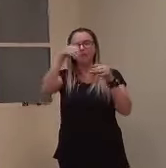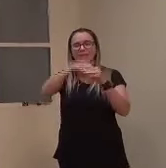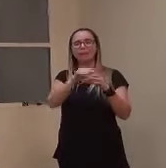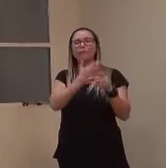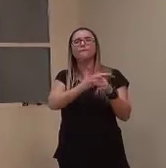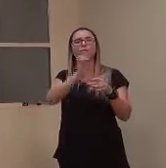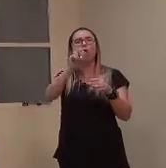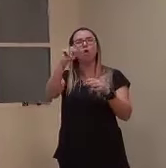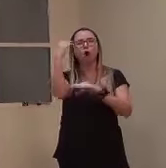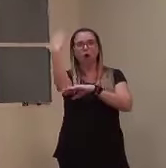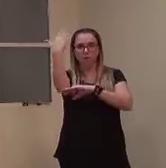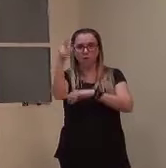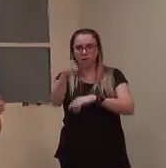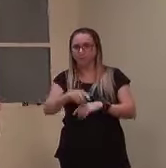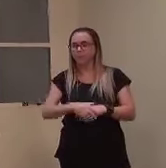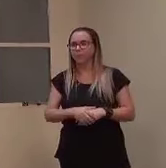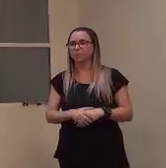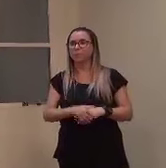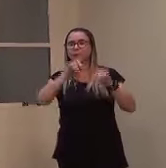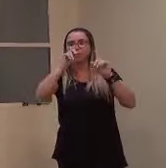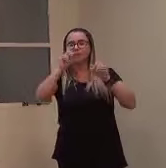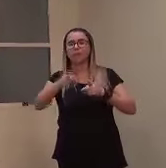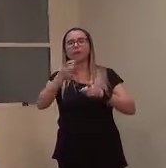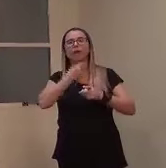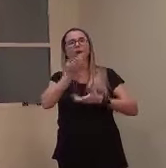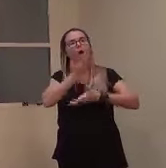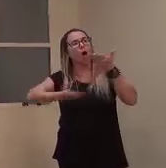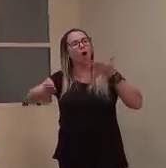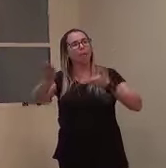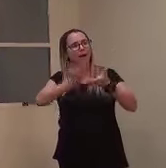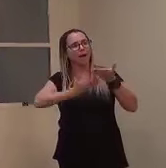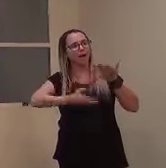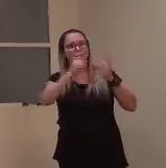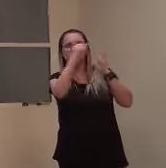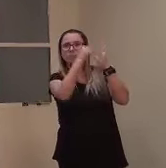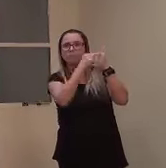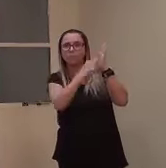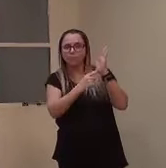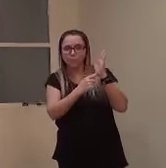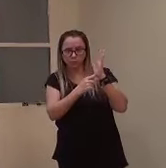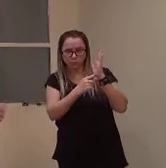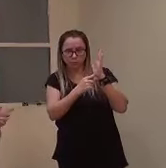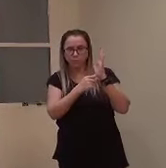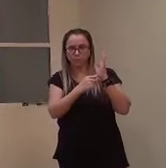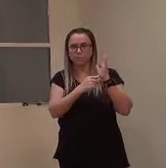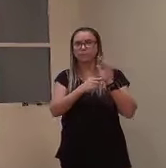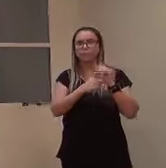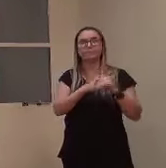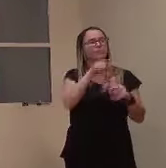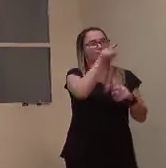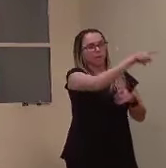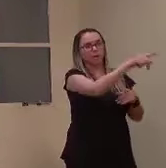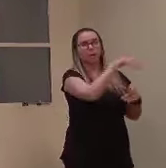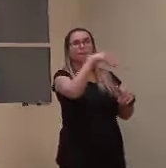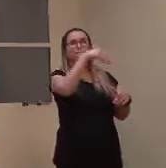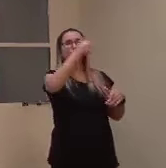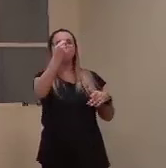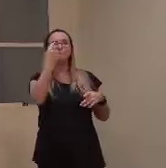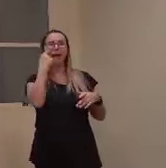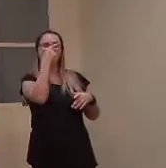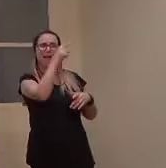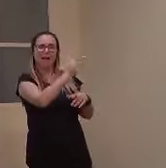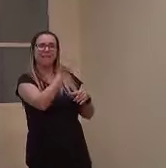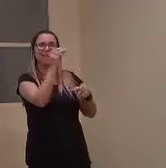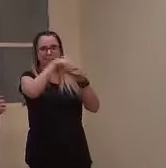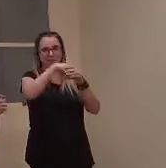el foro queríamos compartir un poco de estos seis días y cuestiones compañeras también de